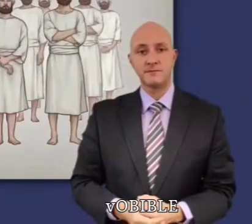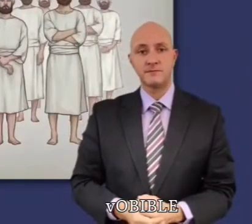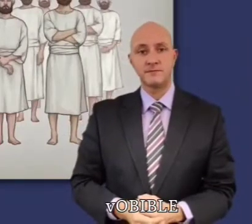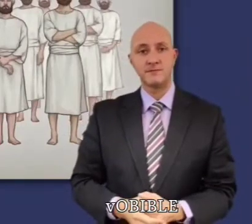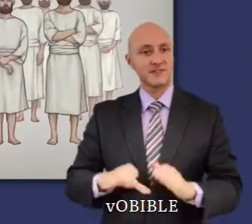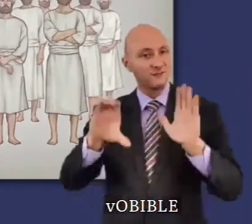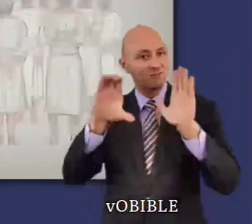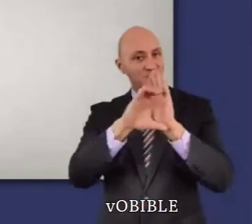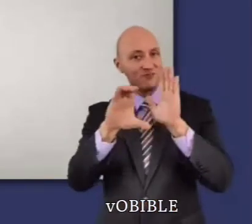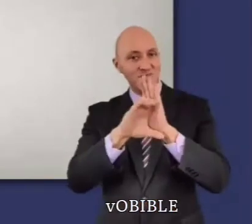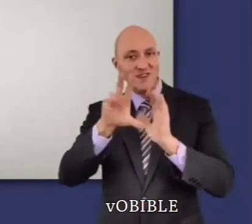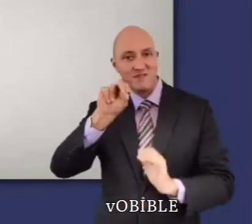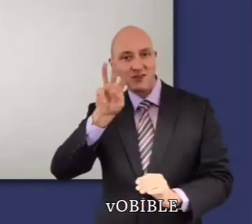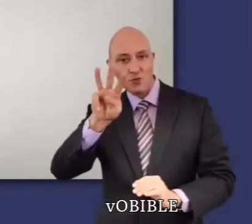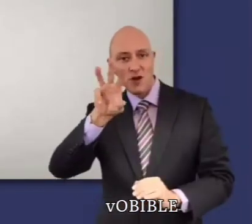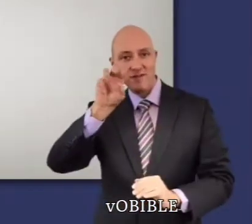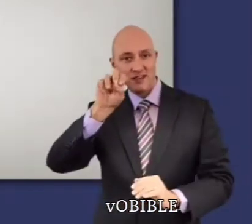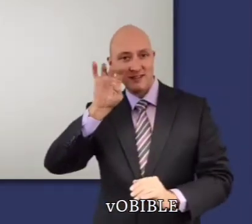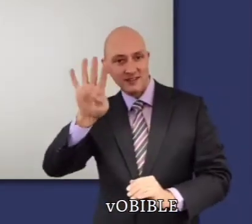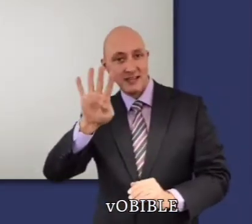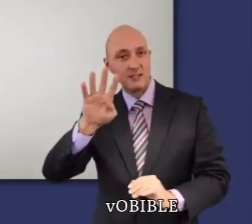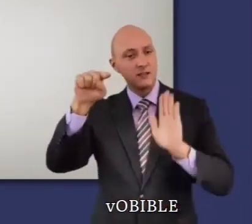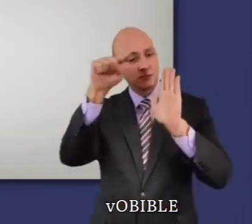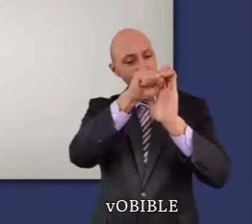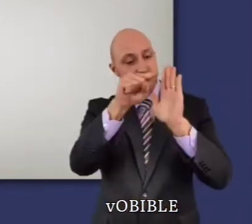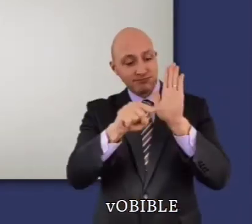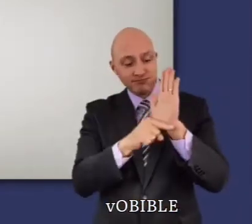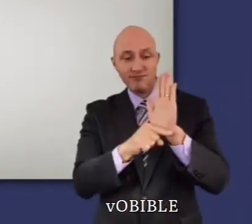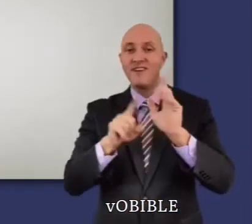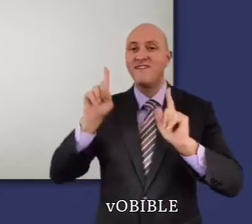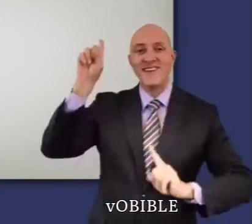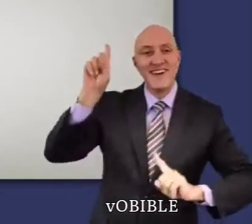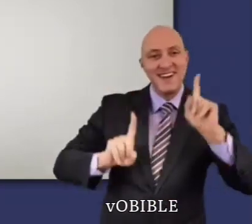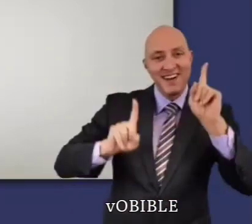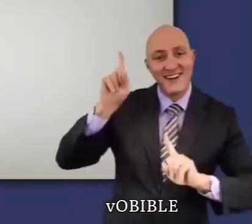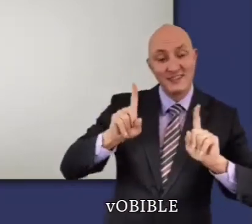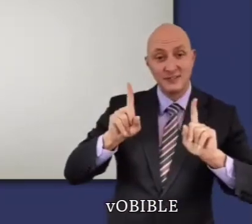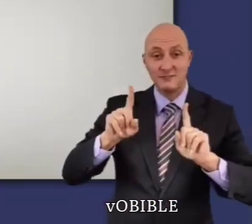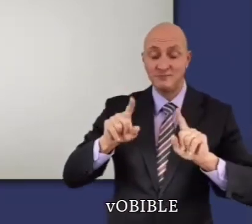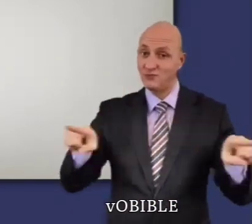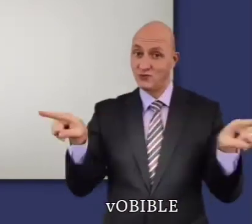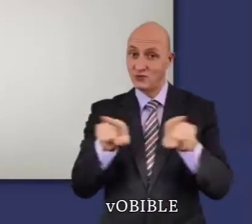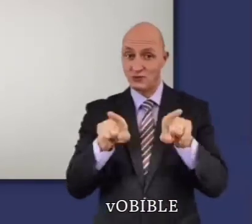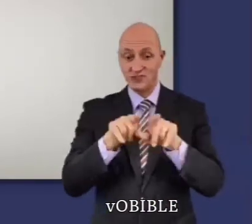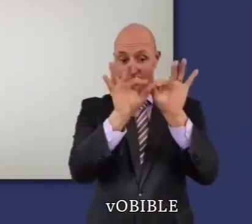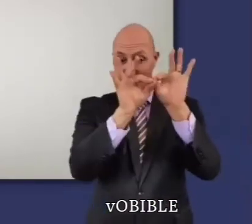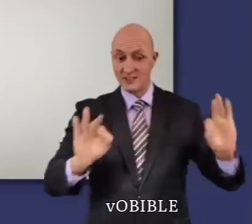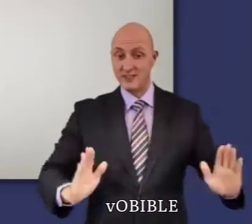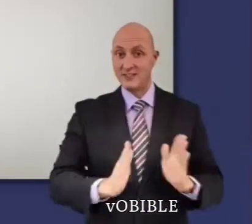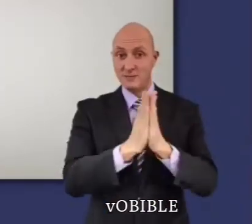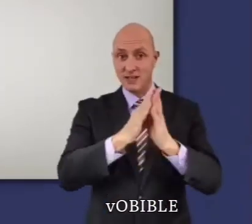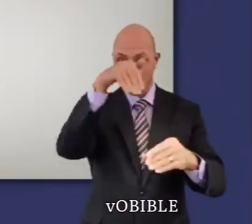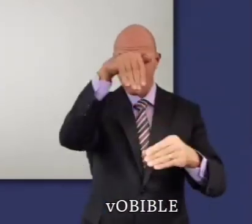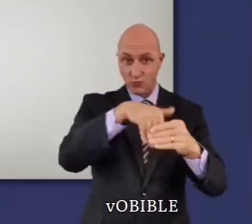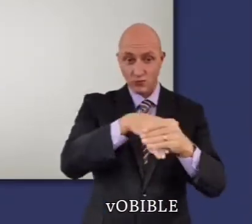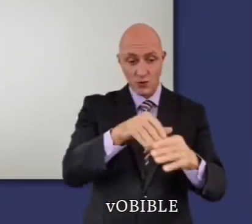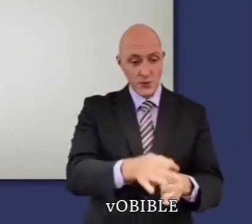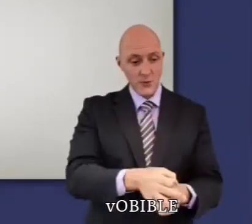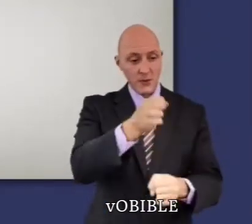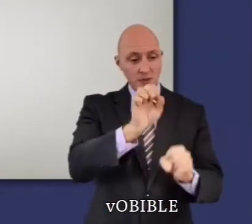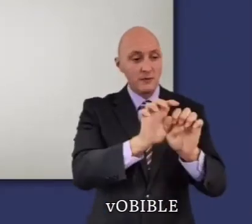Les chapitres 21 et 22 contiennent les règles qui concernent la prêtrise. Par exemple, les prêtres doivent être saints de